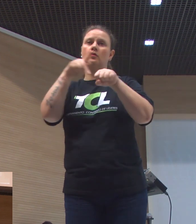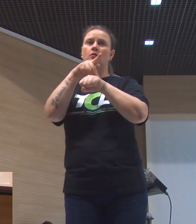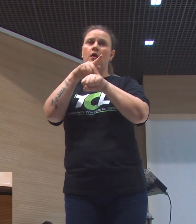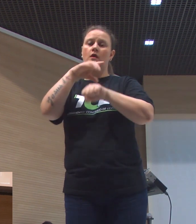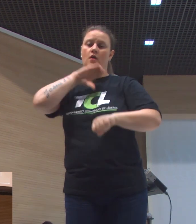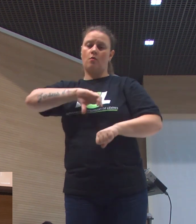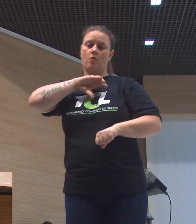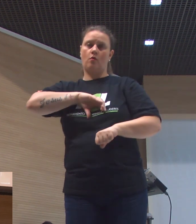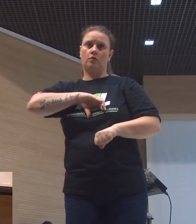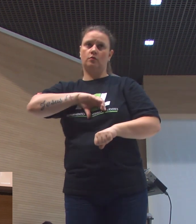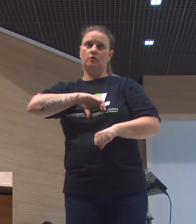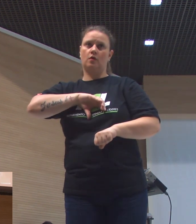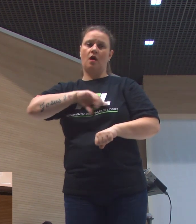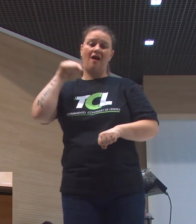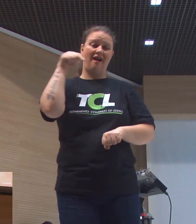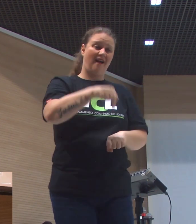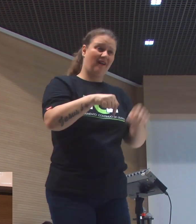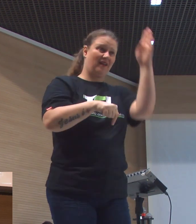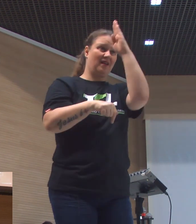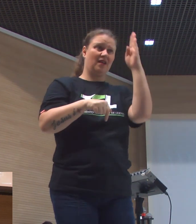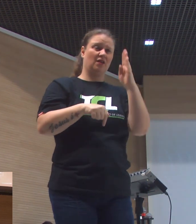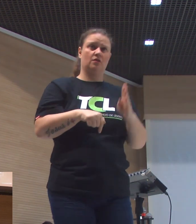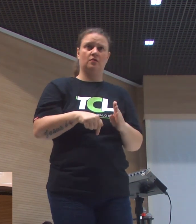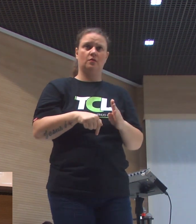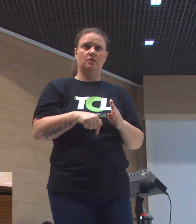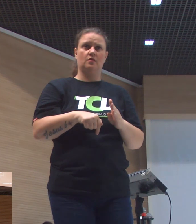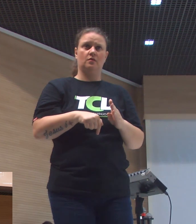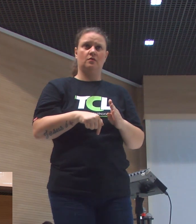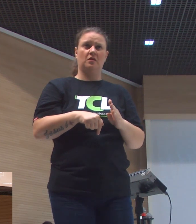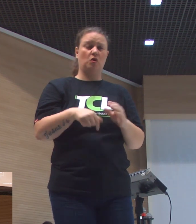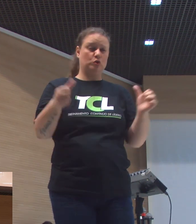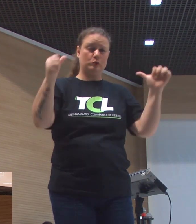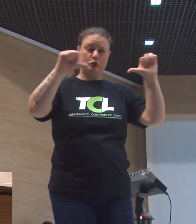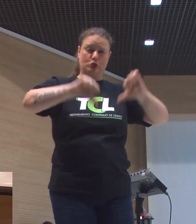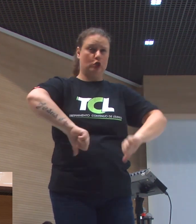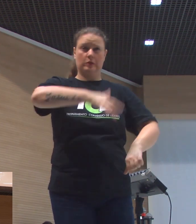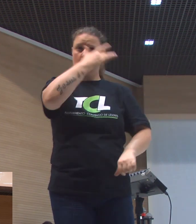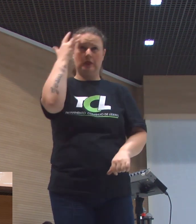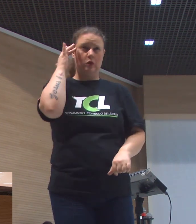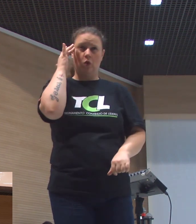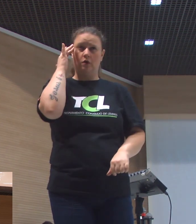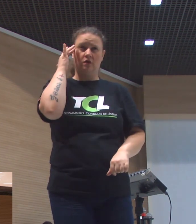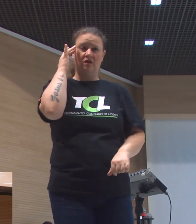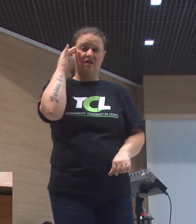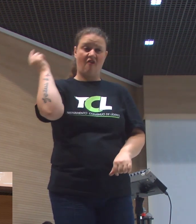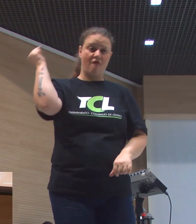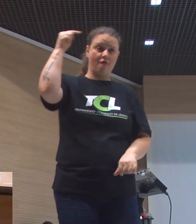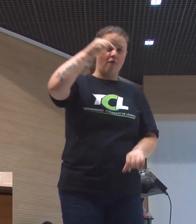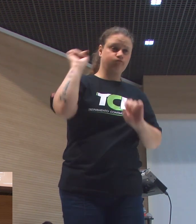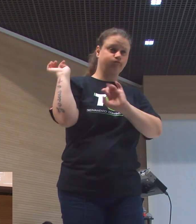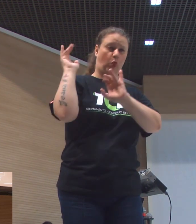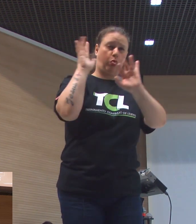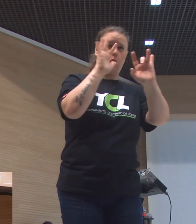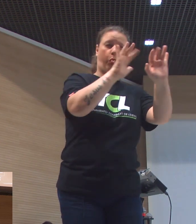ajudar nessa exploração, eles mandaram os piores elementos de Portugal para cá. E esses ficaram e